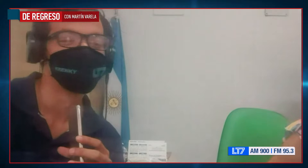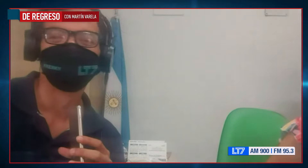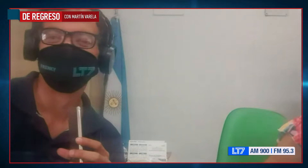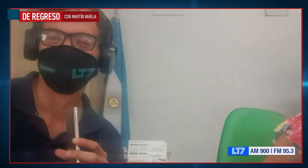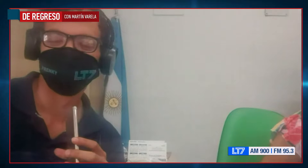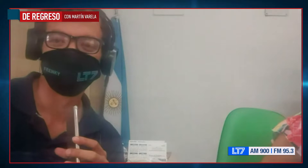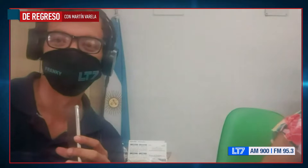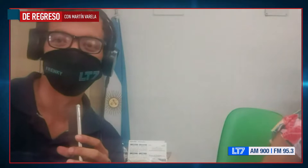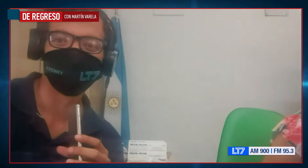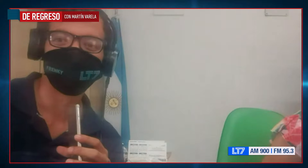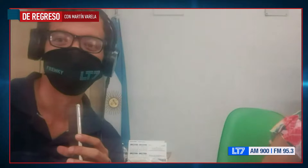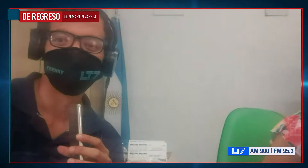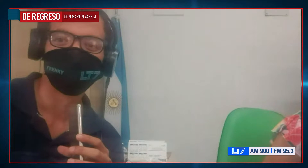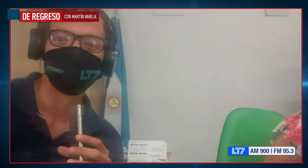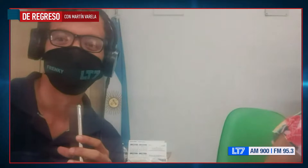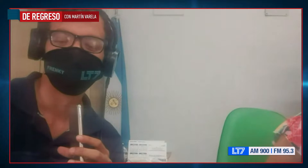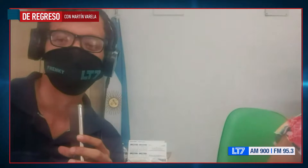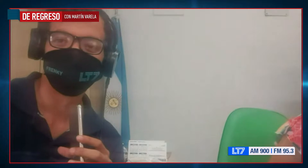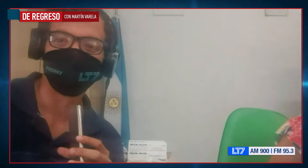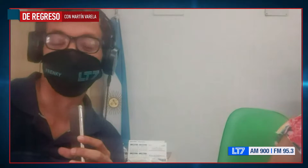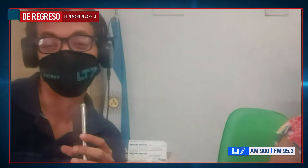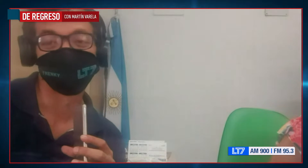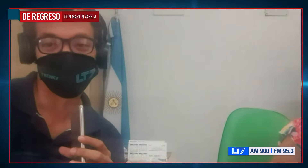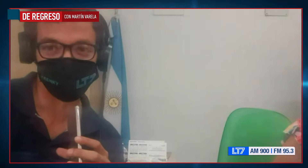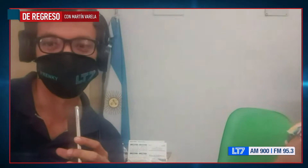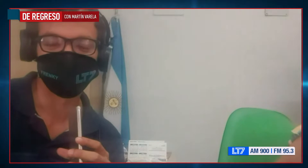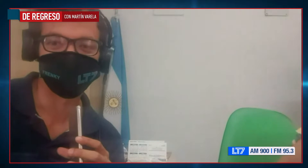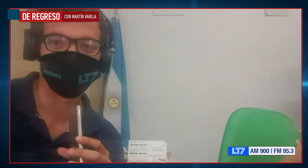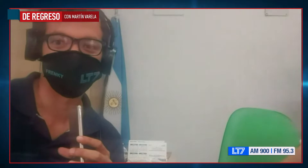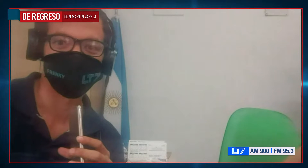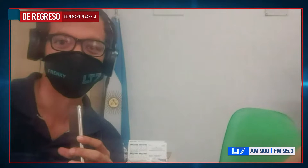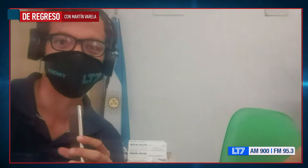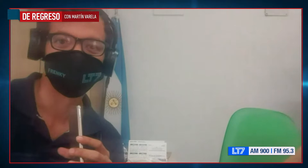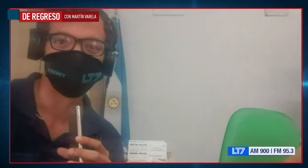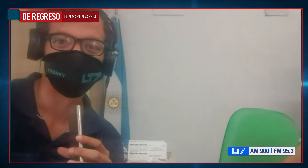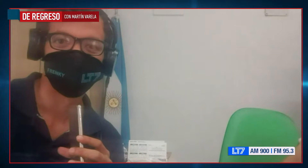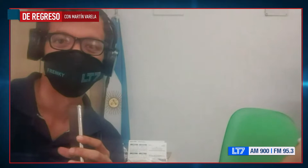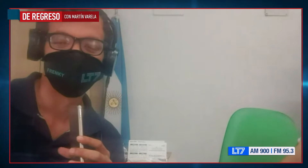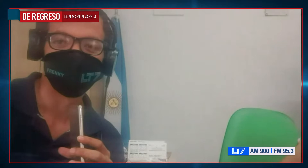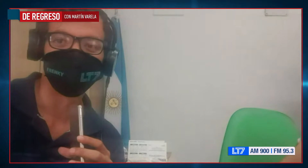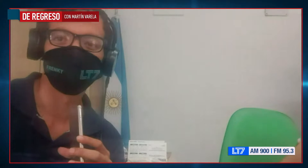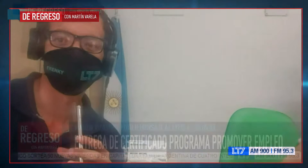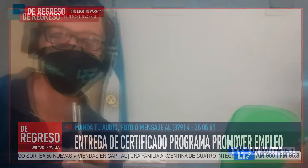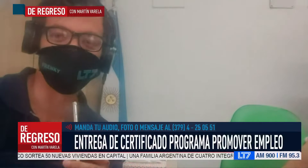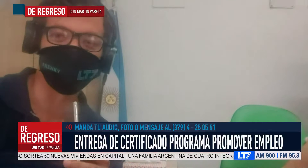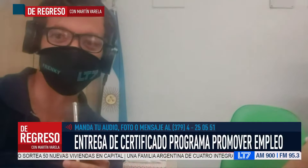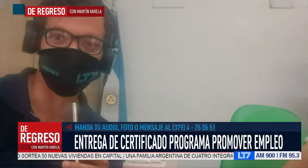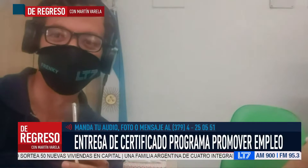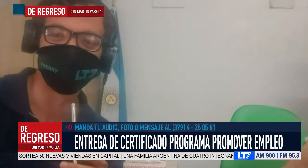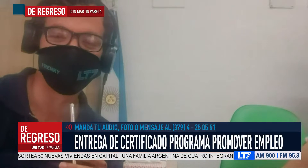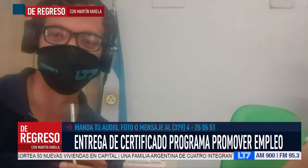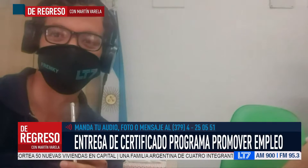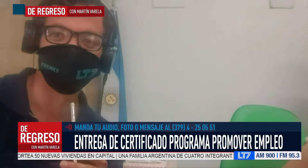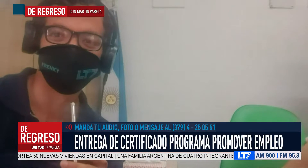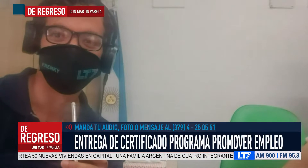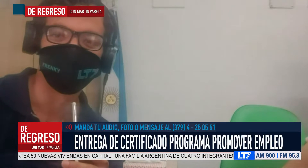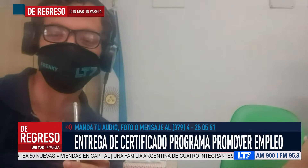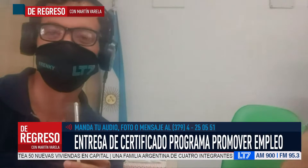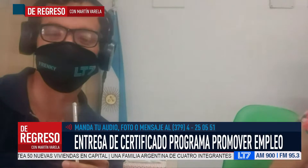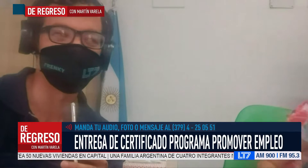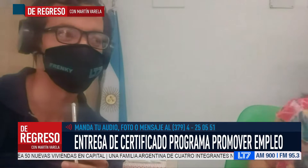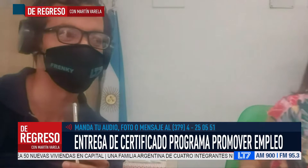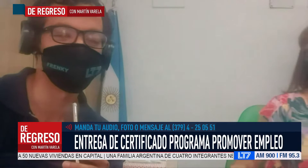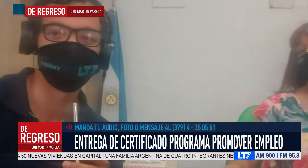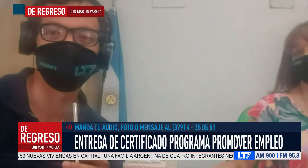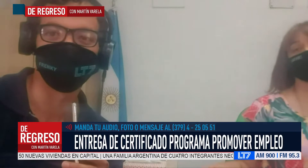te ganaste una reputación después de tu desempeño gastronómico ayer. Le di una paliza, la verdad, Diego. ¿Cuántos platos le metiste? Le di una